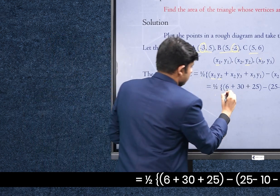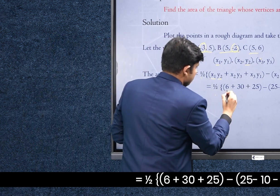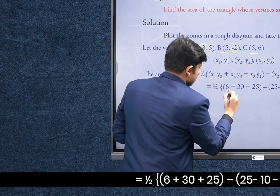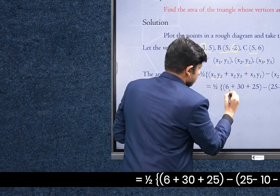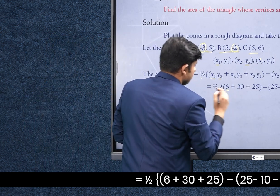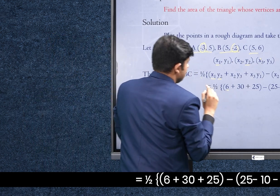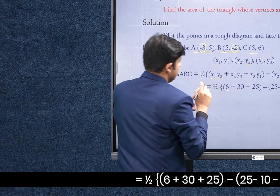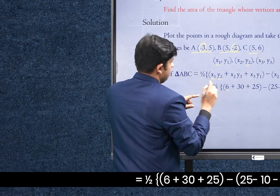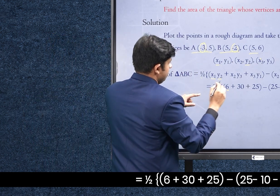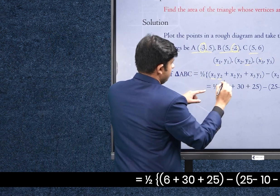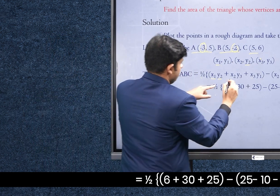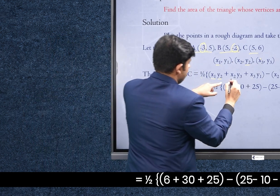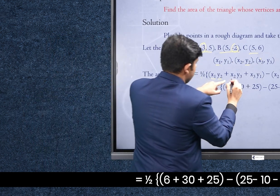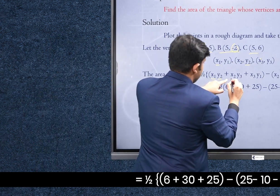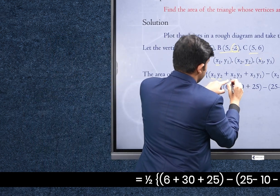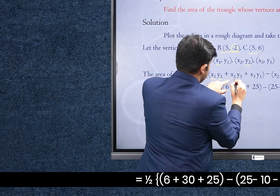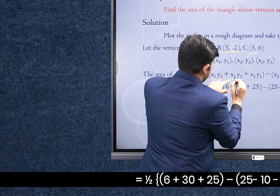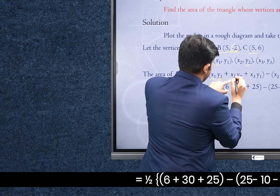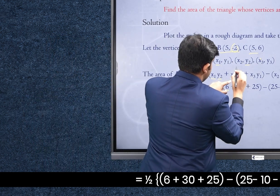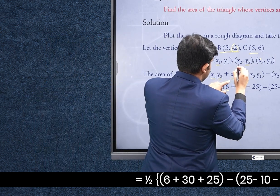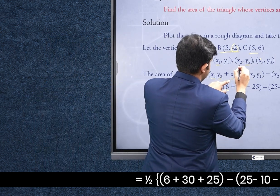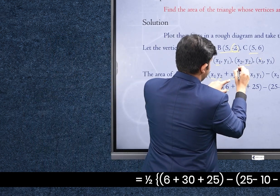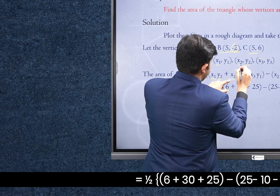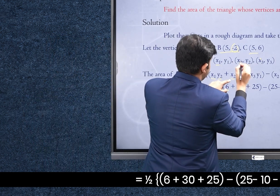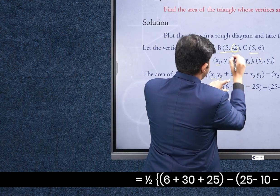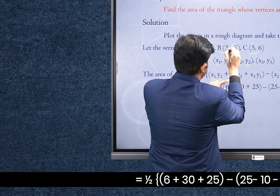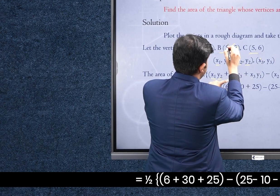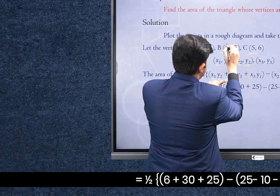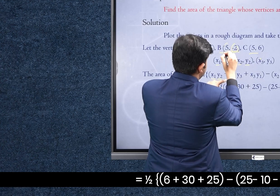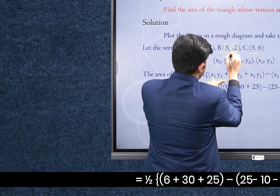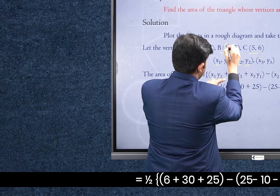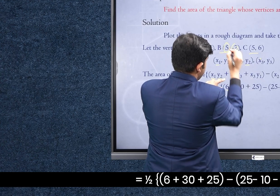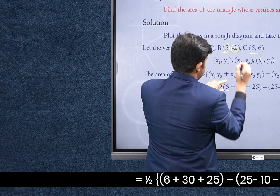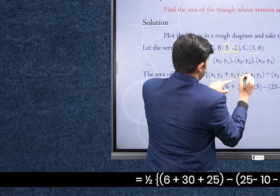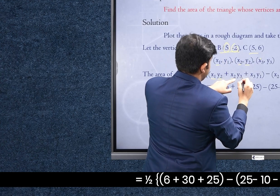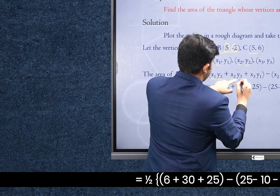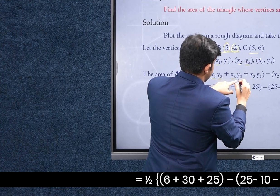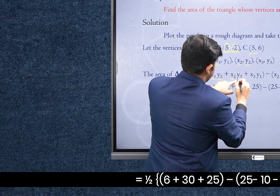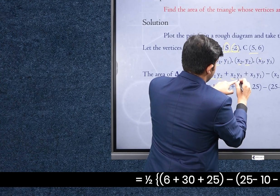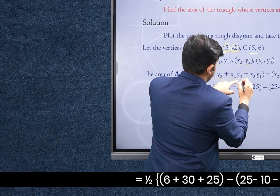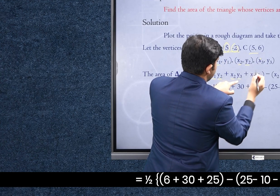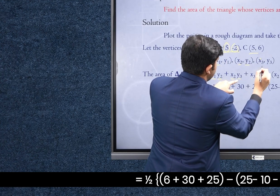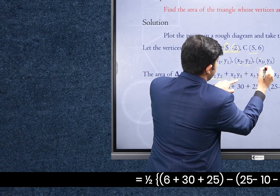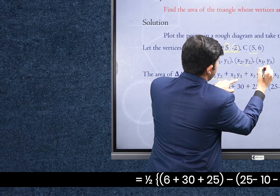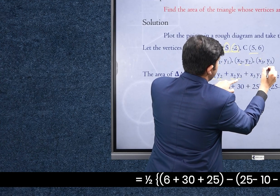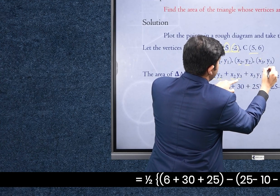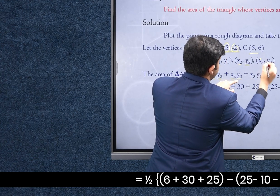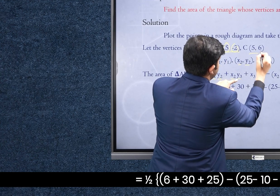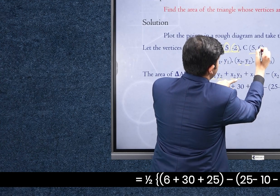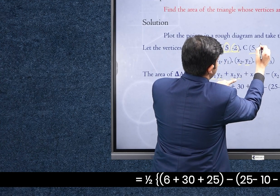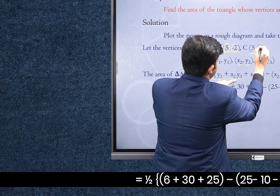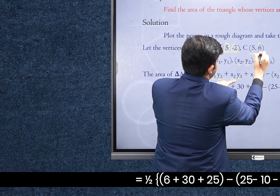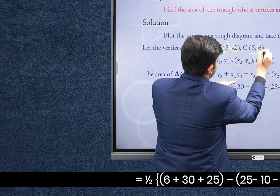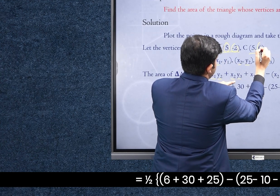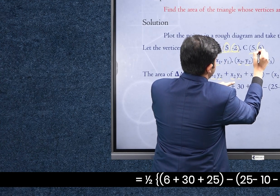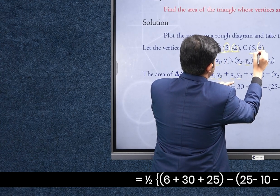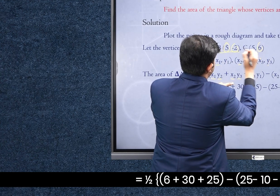is equal 1/2 of curly bracket open 6 plus 30 plus 25 minus 25